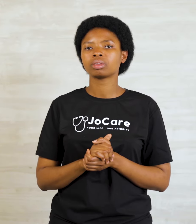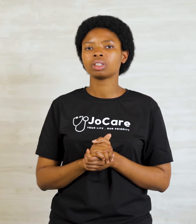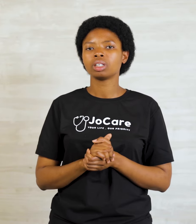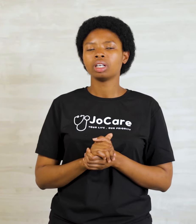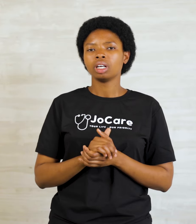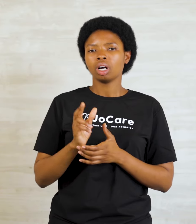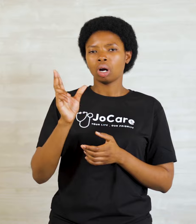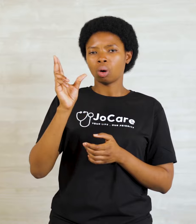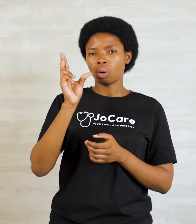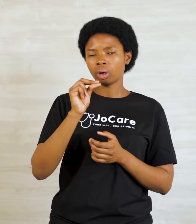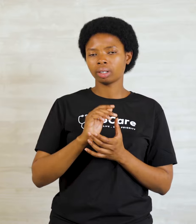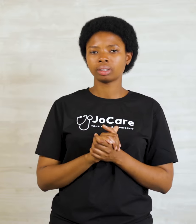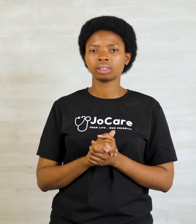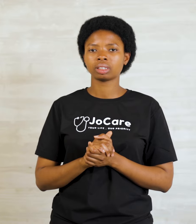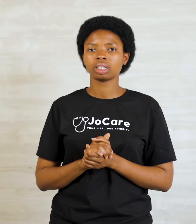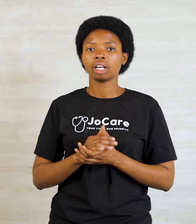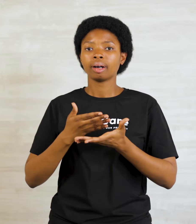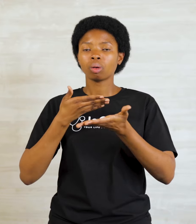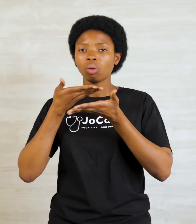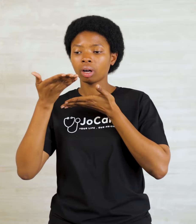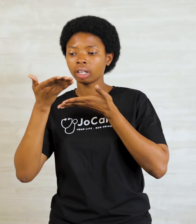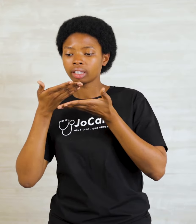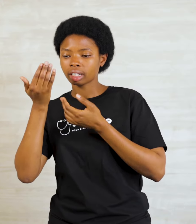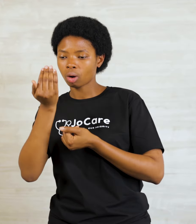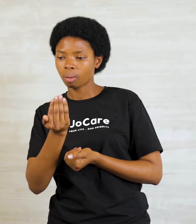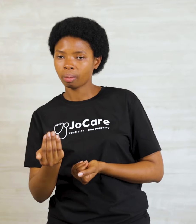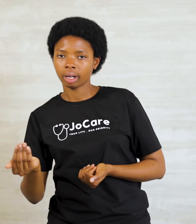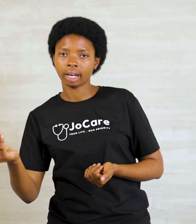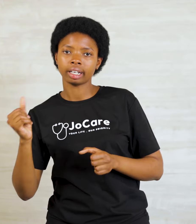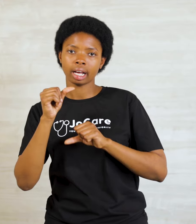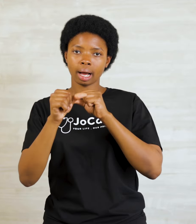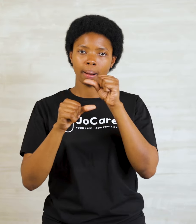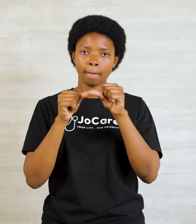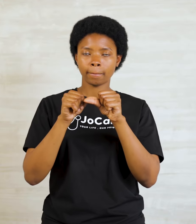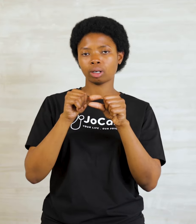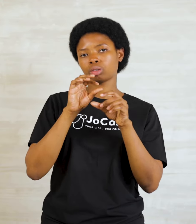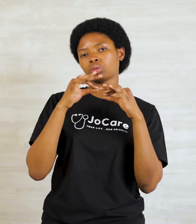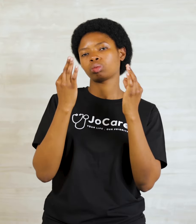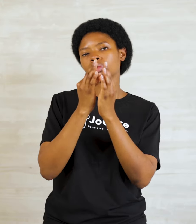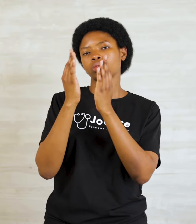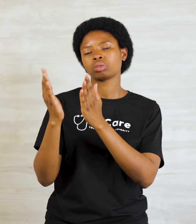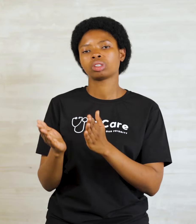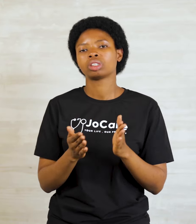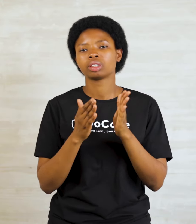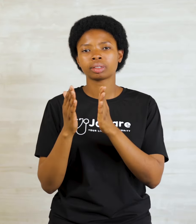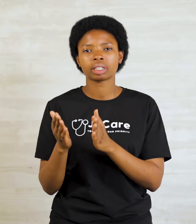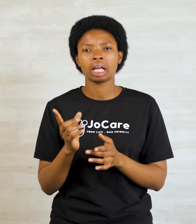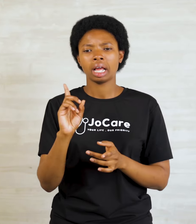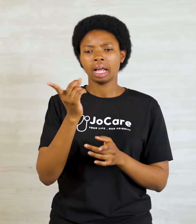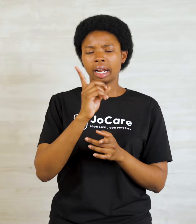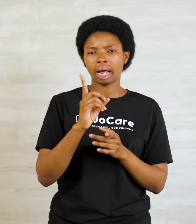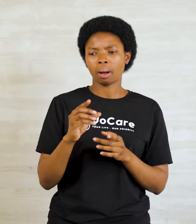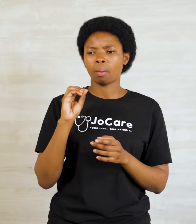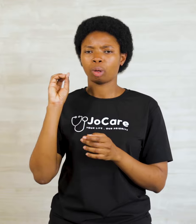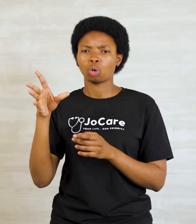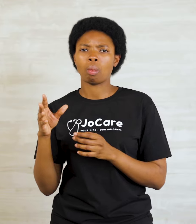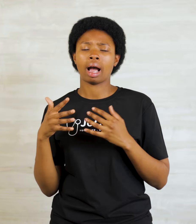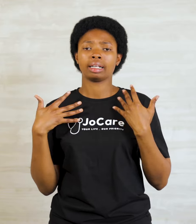hoya ntago kuba umuganirizaho ari ukumushishikariza gutinyuka yego cyane cyane ko uzamubwira ko uburyo bwa mbere bukwiye